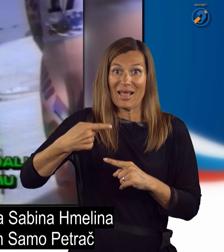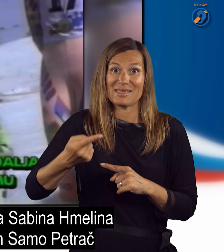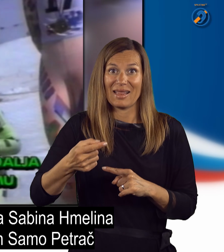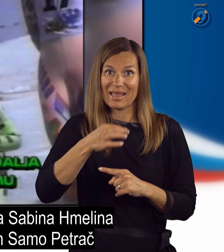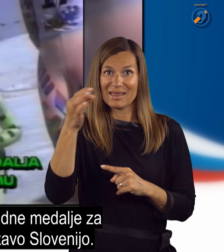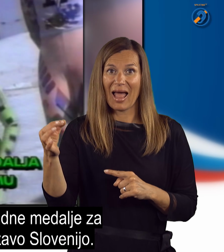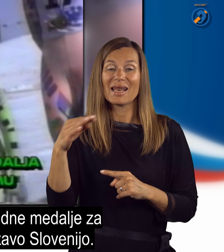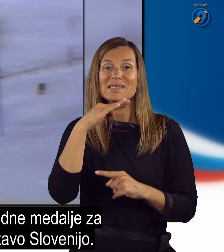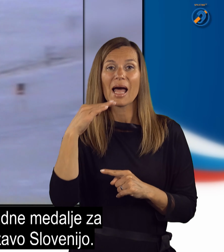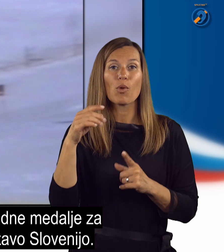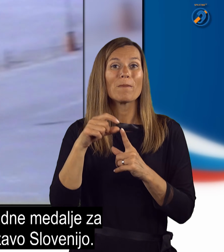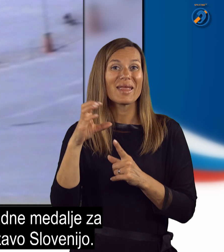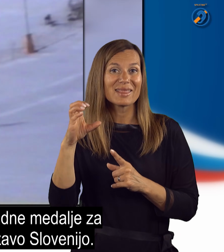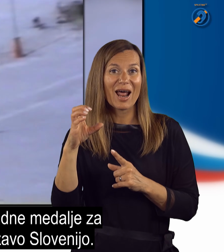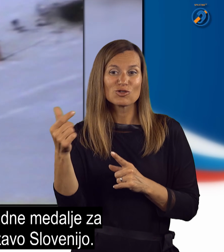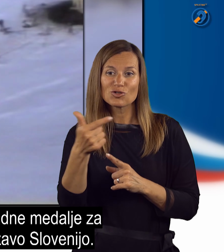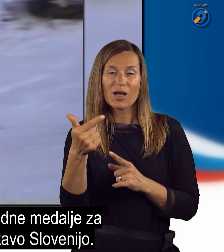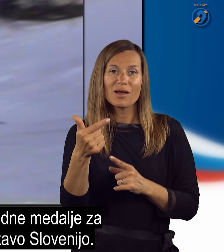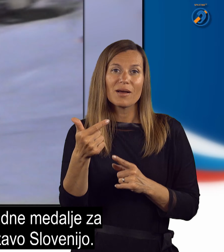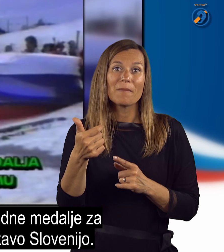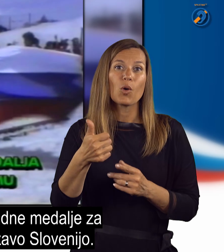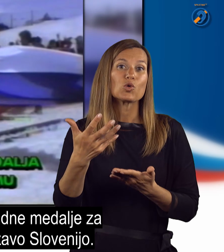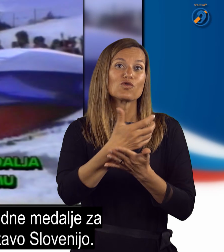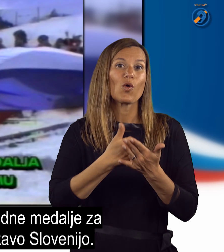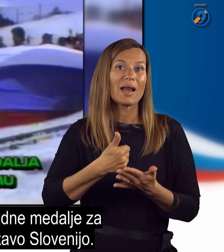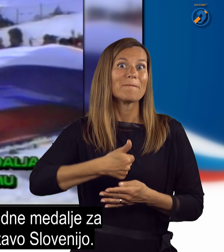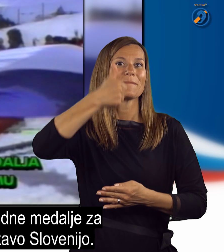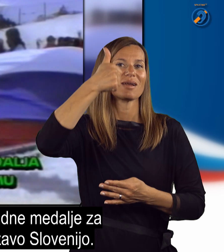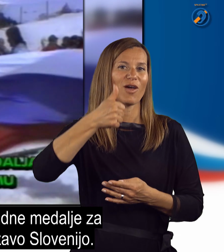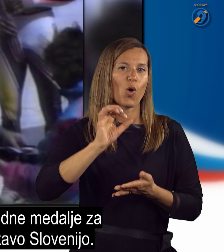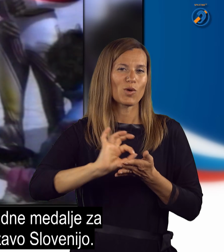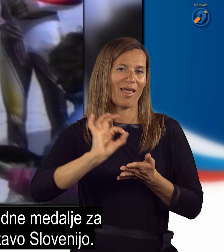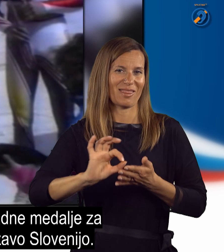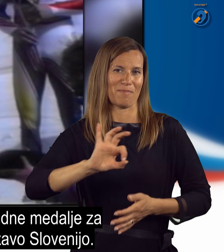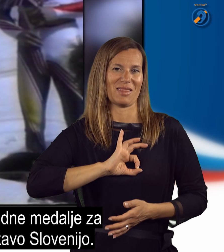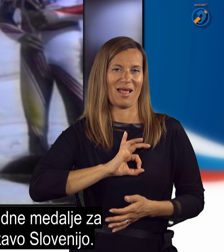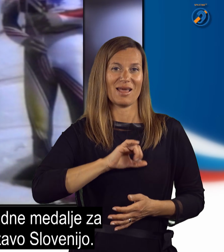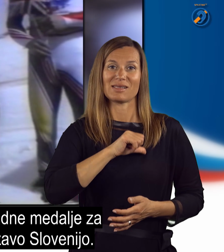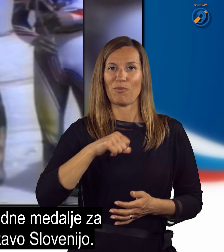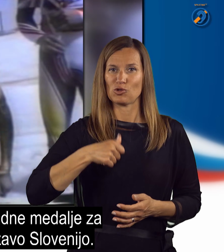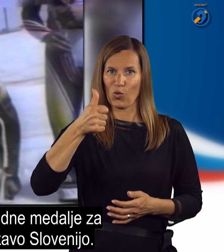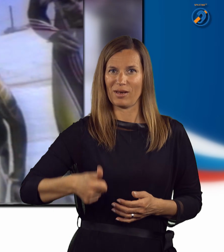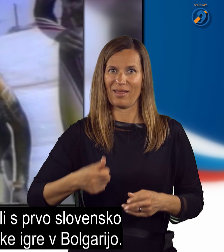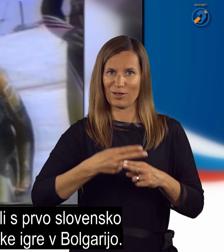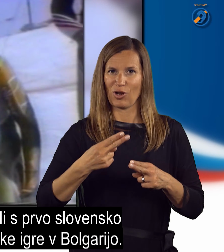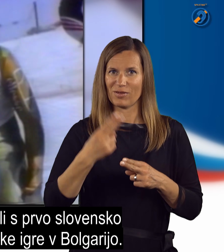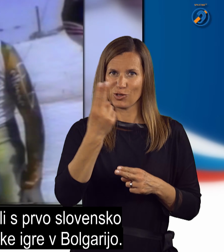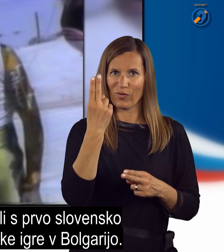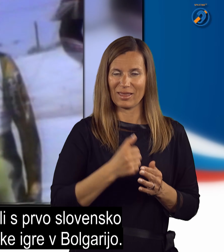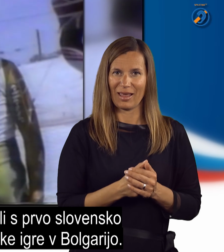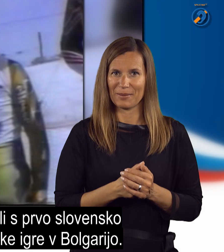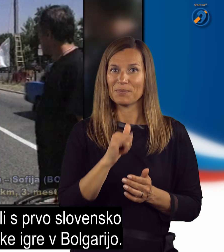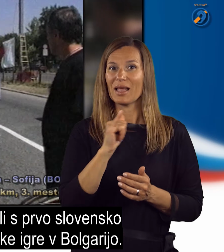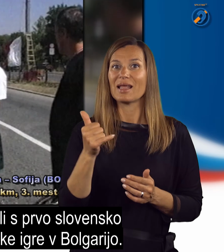Samo Petrat sta osvojila prve uradne medalje samostojne države Slovenije. Leta